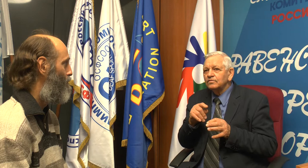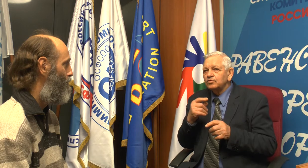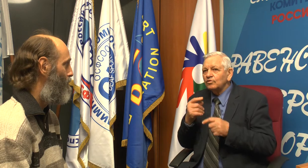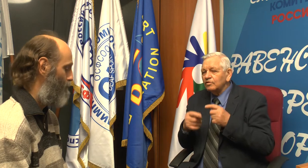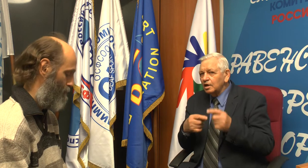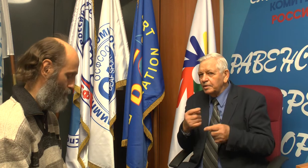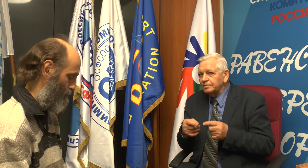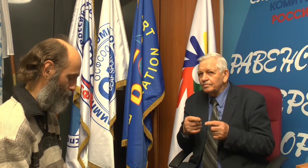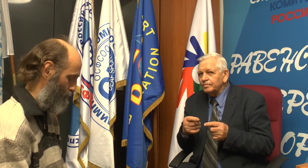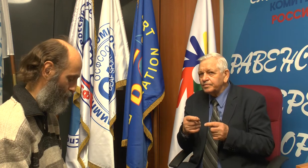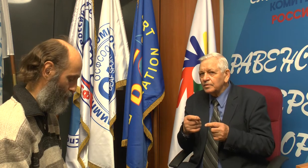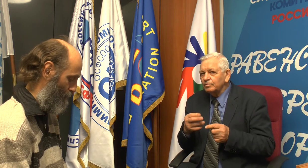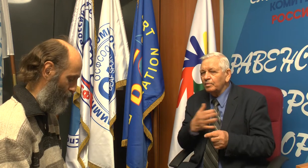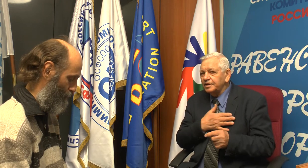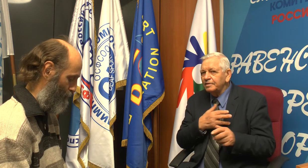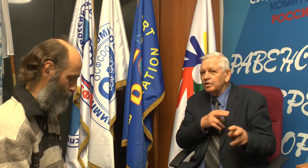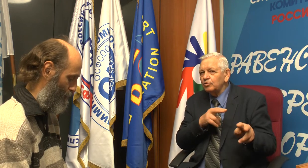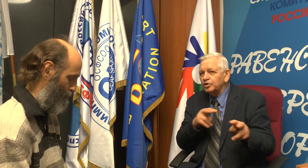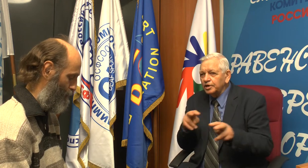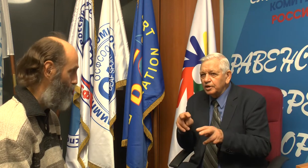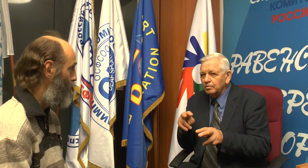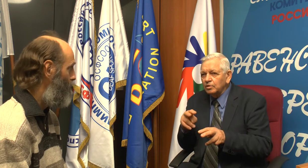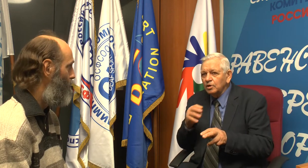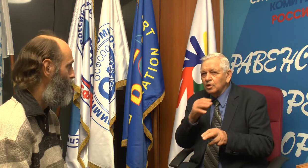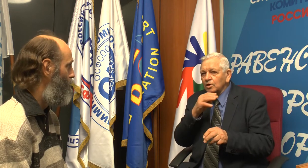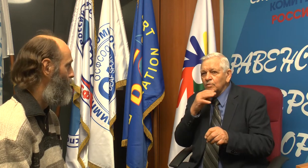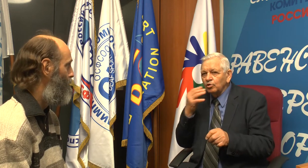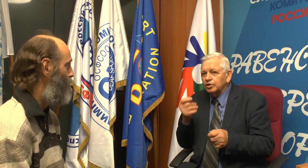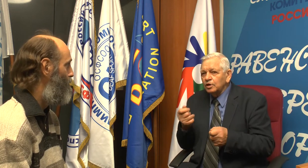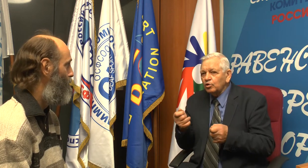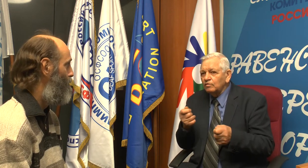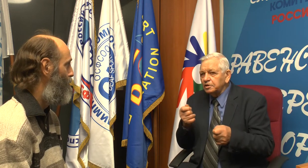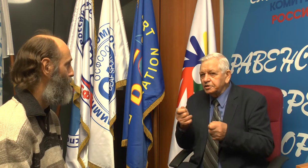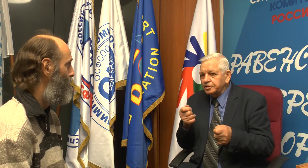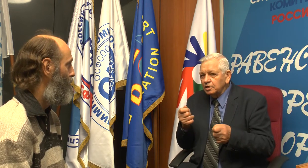все время, по моим наблюдениям, многие руководители